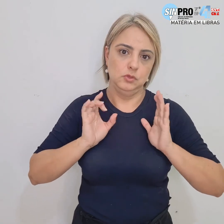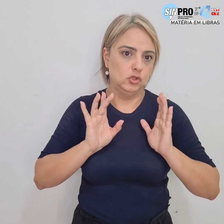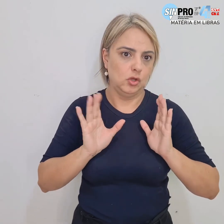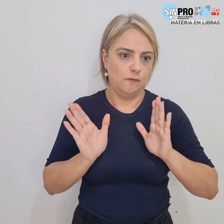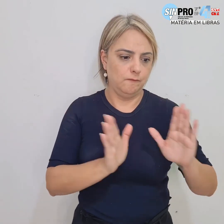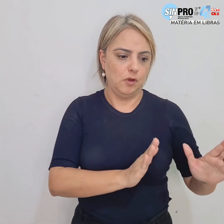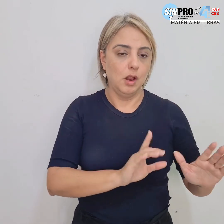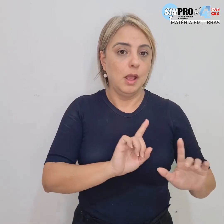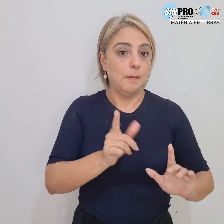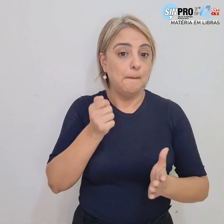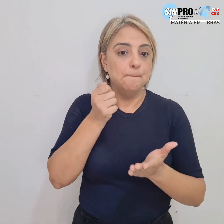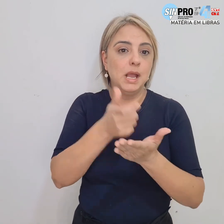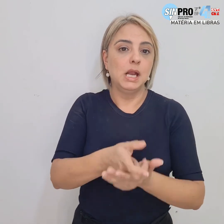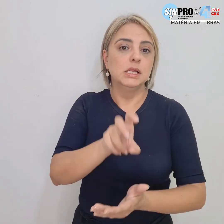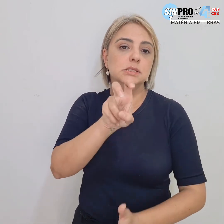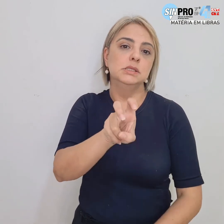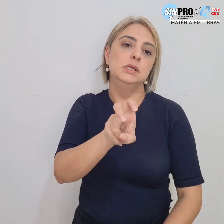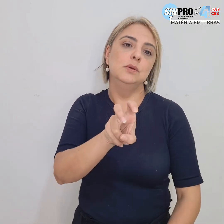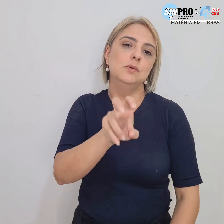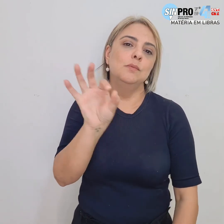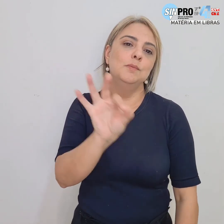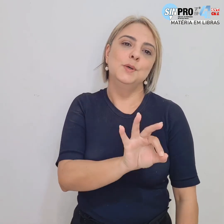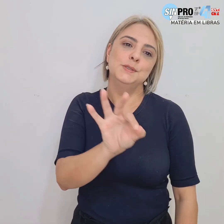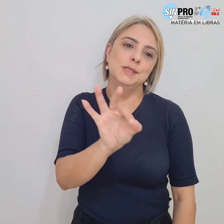mas pagarão somente 5,8%.